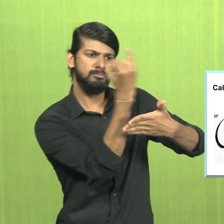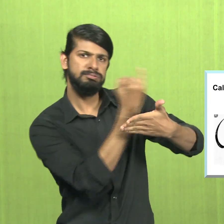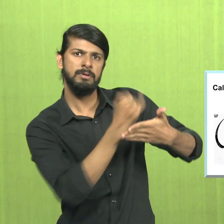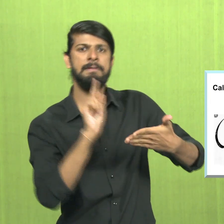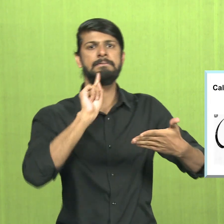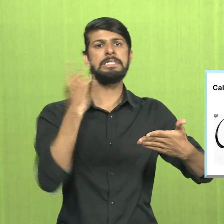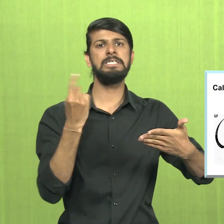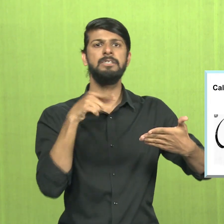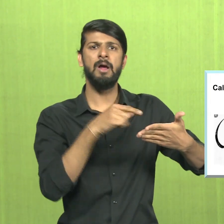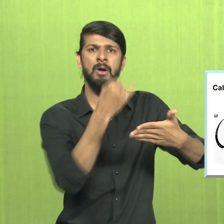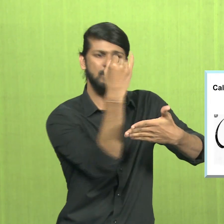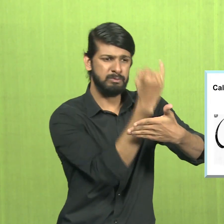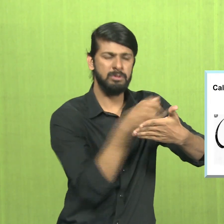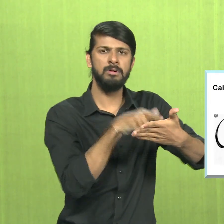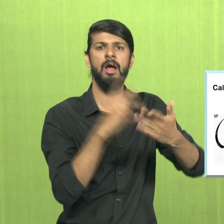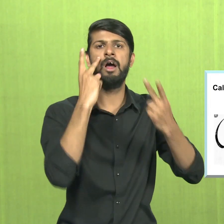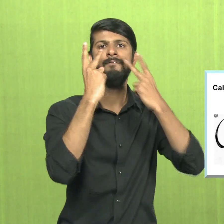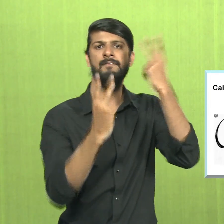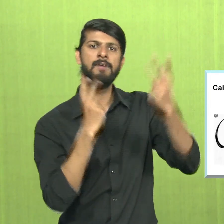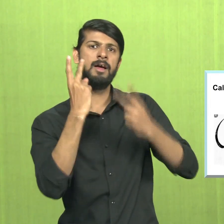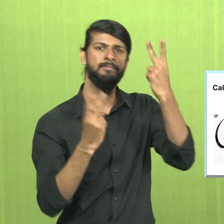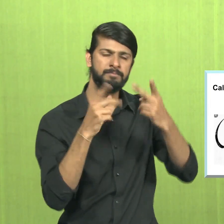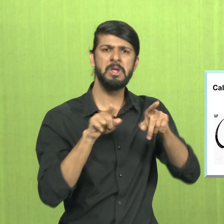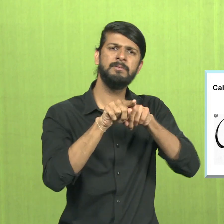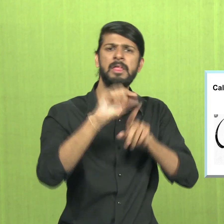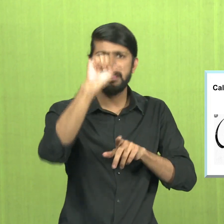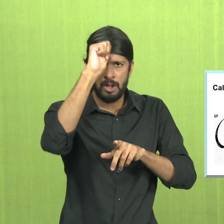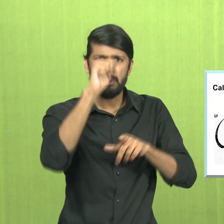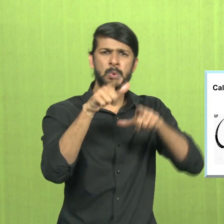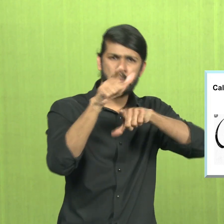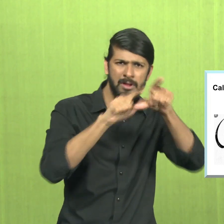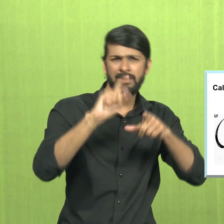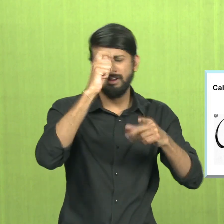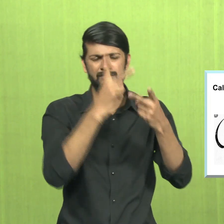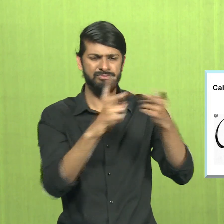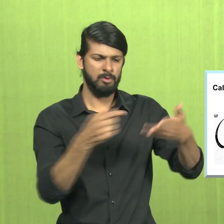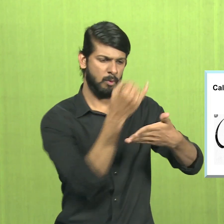कि कैलीग्राफी ए विजुअल आर्ट आफ राइटिंग झाल